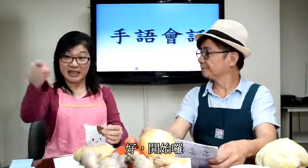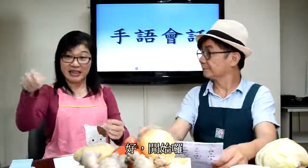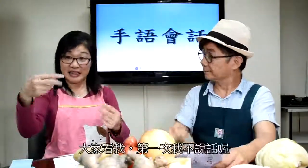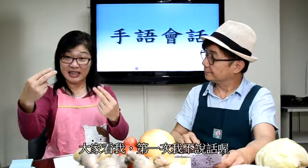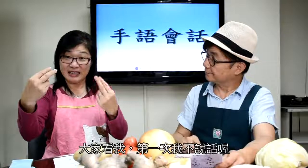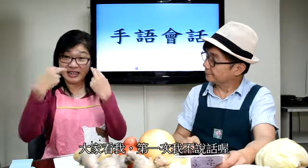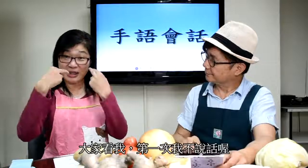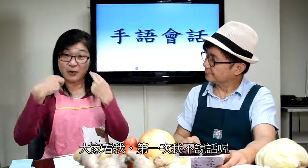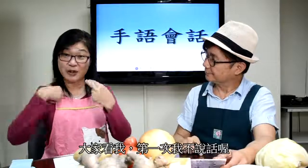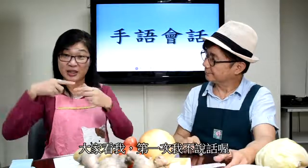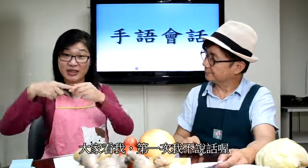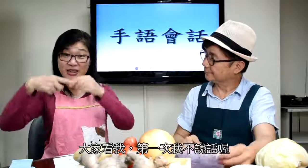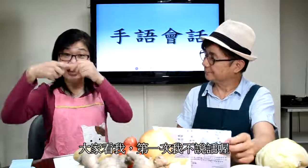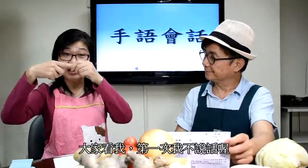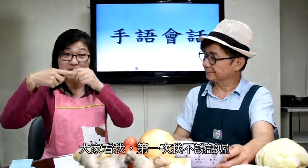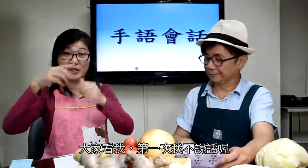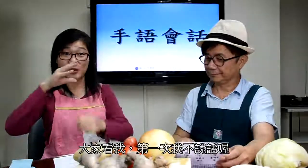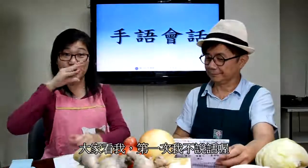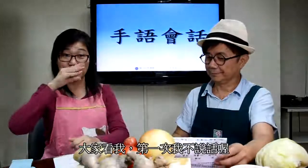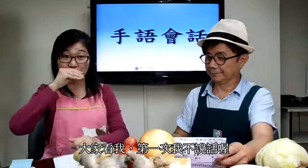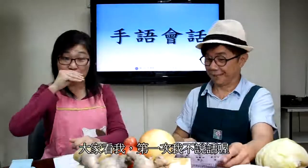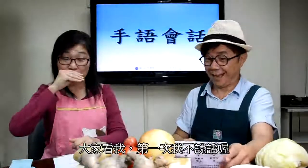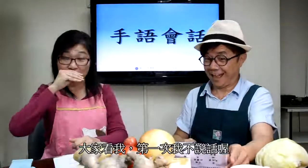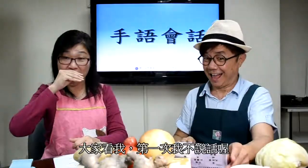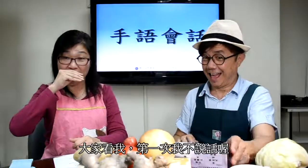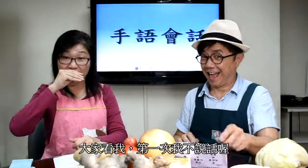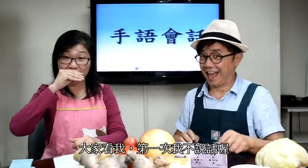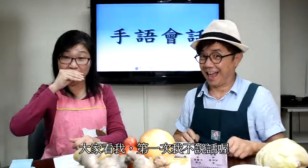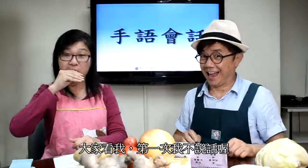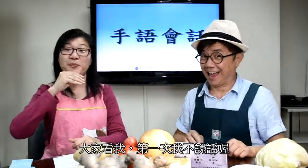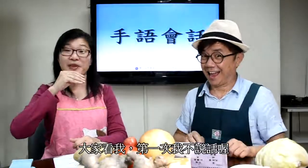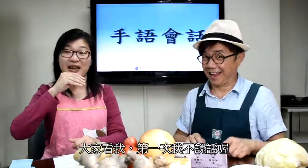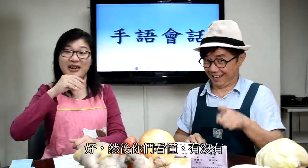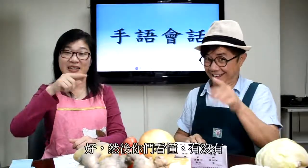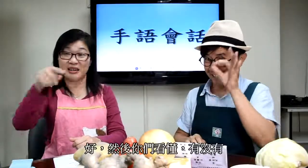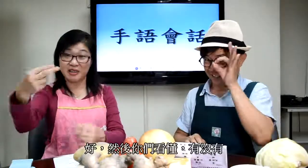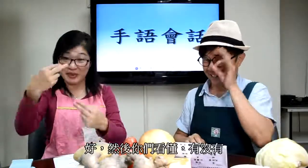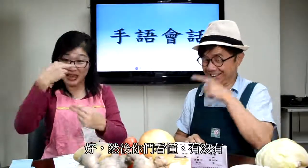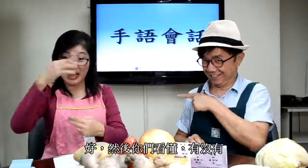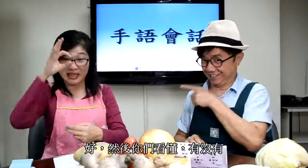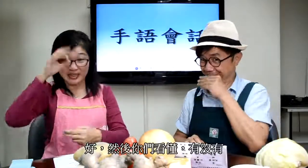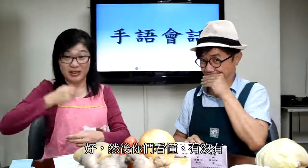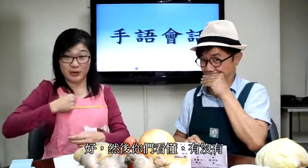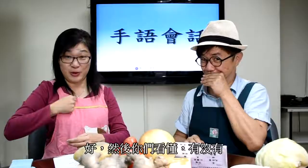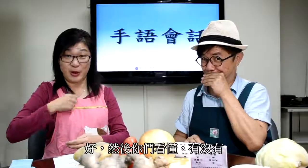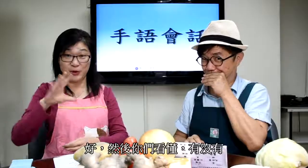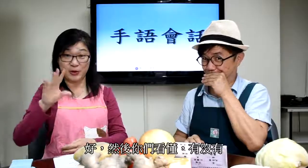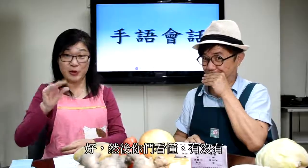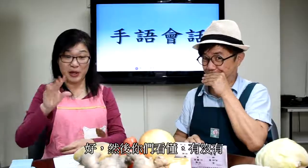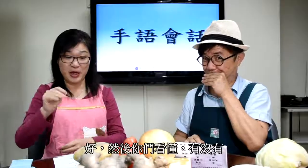大家看我第一次我不说话哦，好，然后你们看懂有没有？